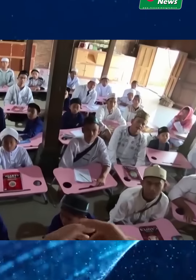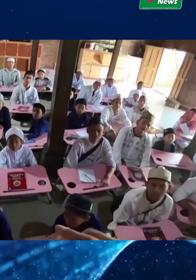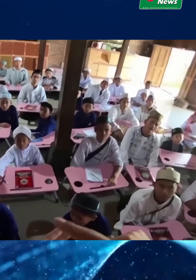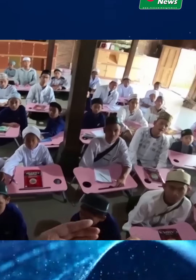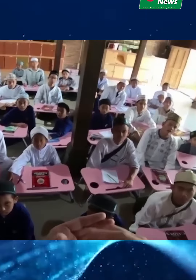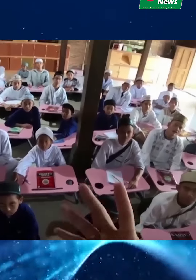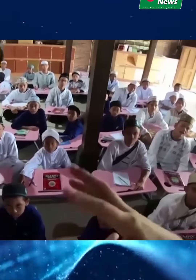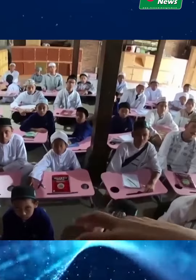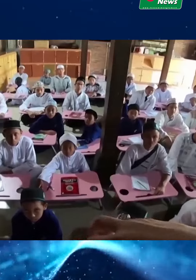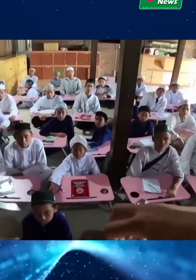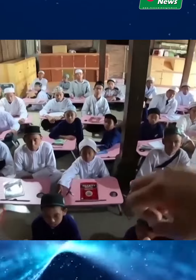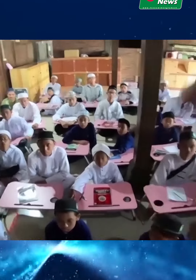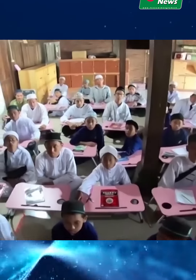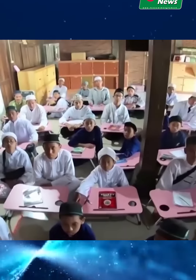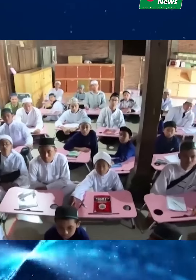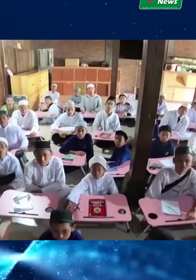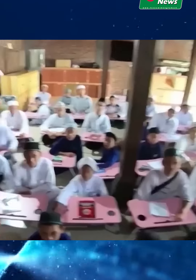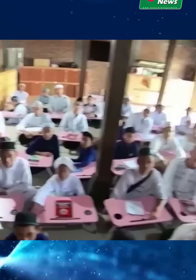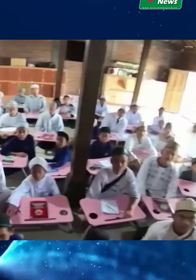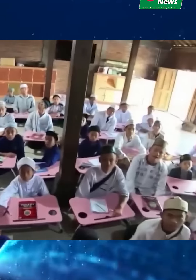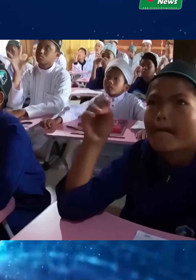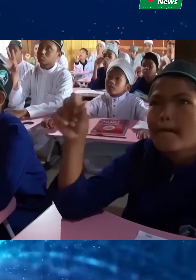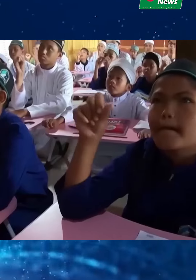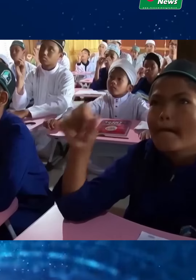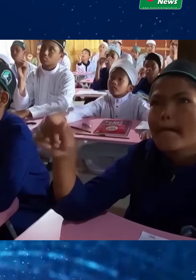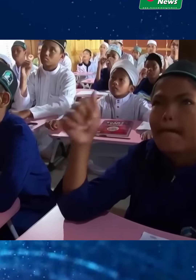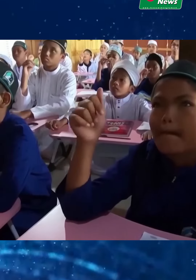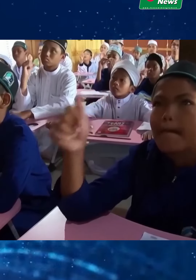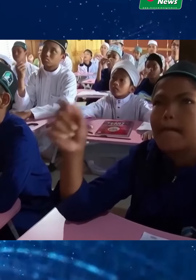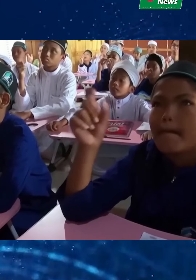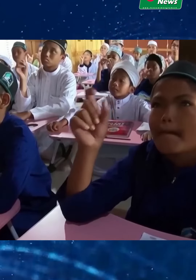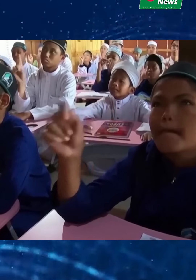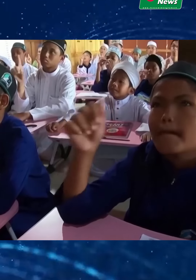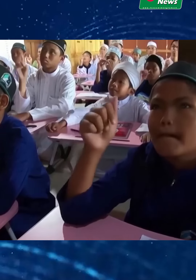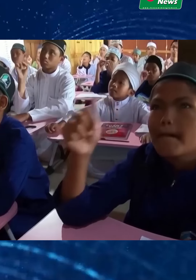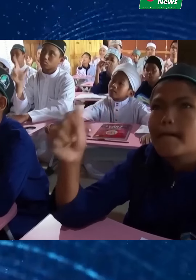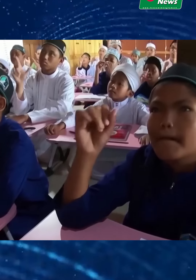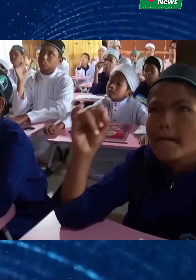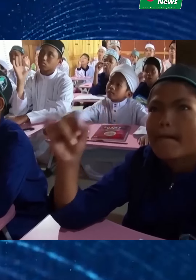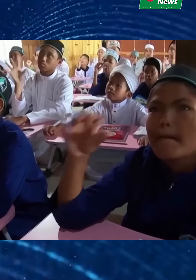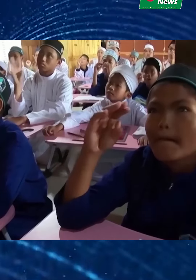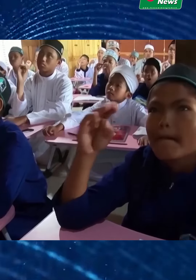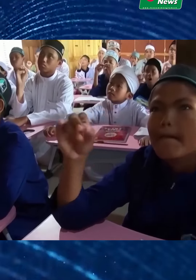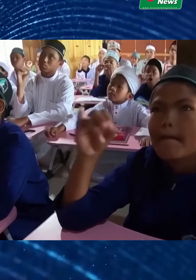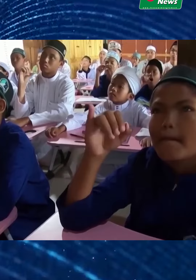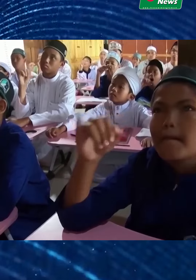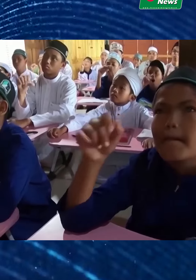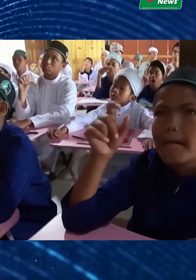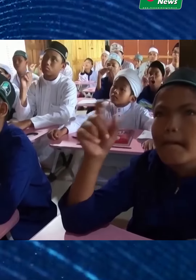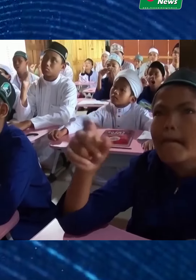নামক এক ব্যক্তি। একসময় তার স্বপ্ন ছিল কানে শুনতে পায় না এমন শিশুদের কোরআন শিখাবেন তিনি। সেই ভাবনা থেকে দারুল আসম মাদ্রাসা চালু